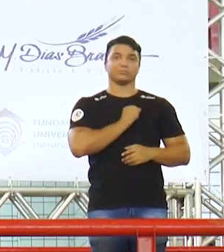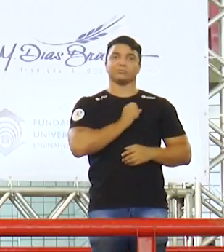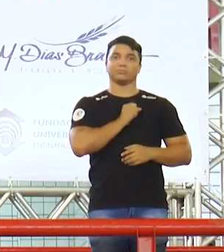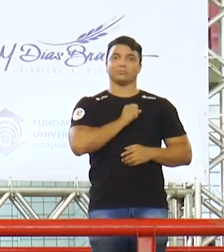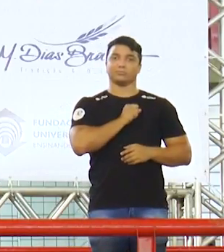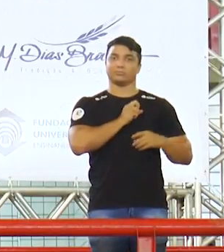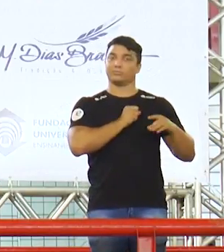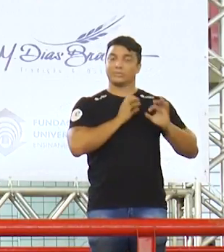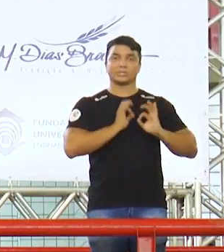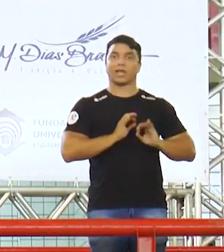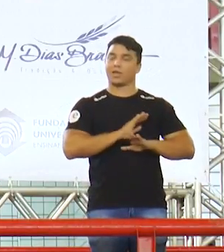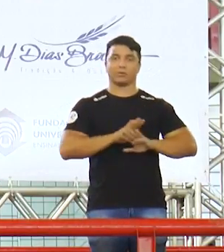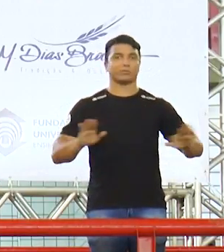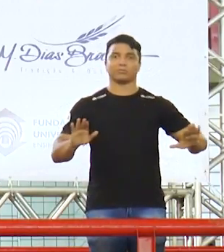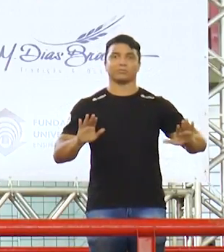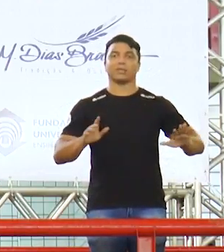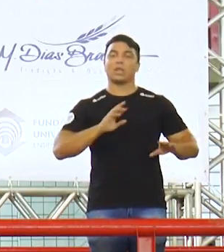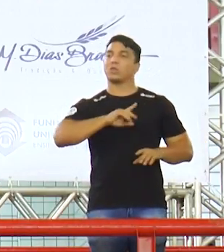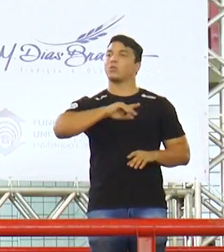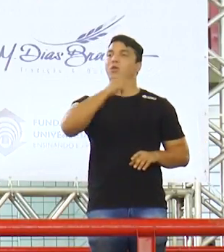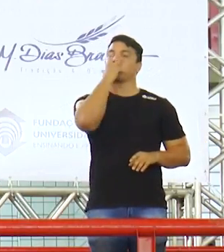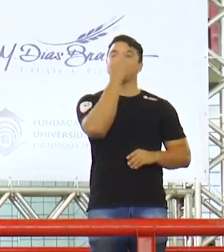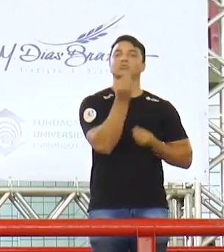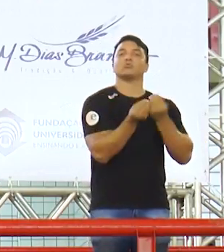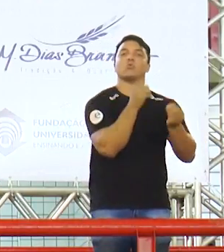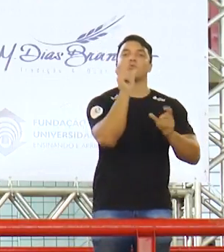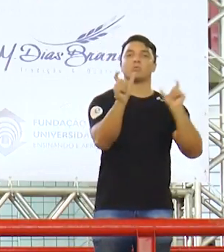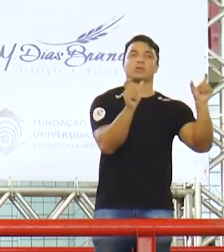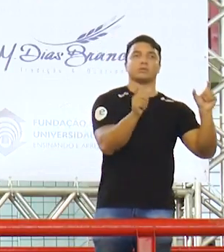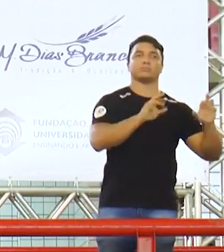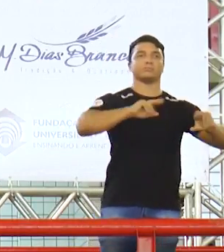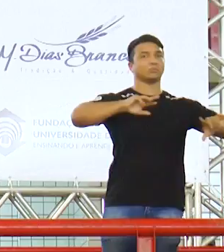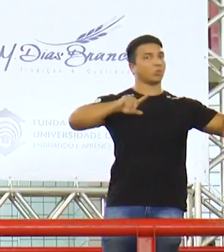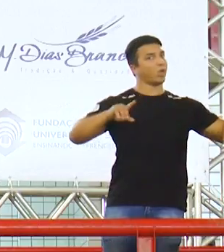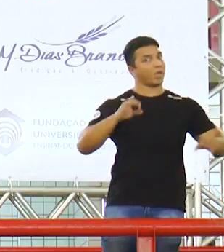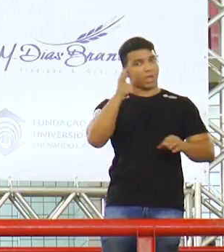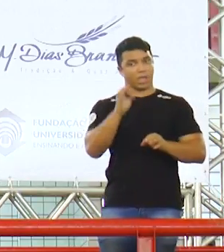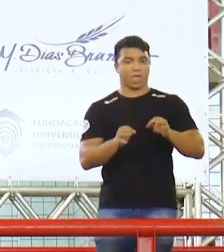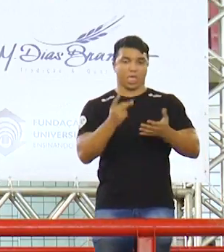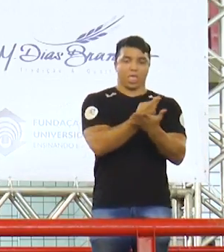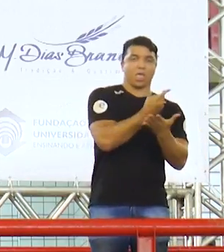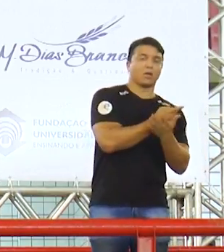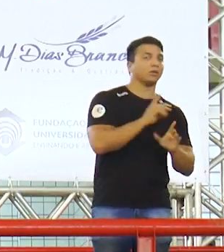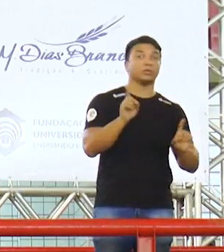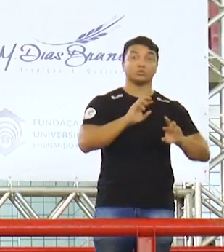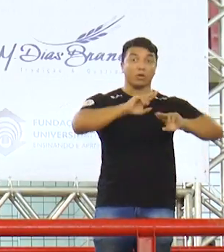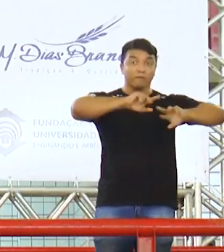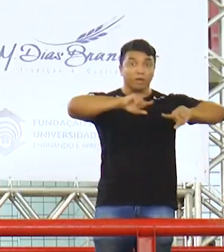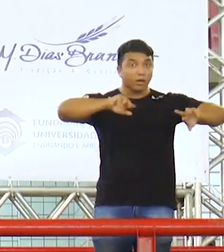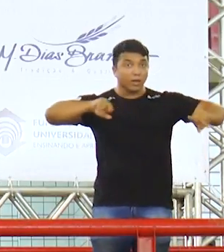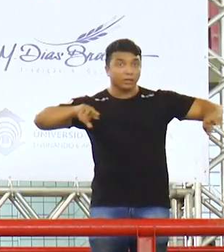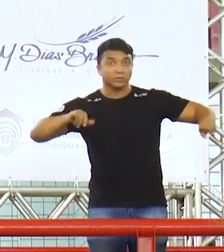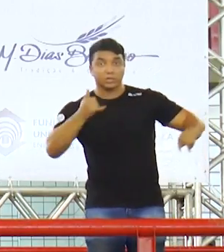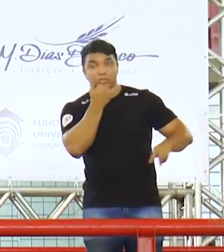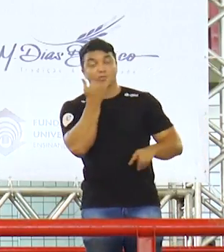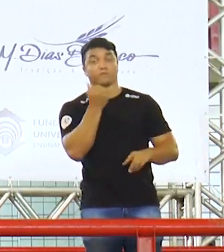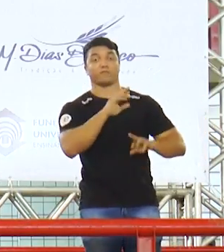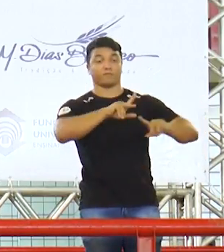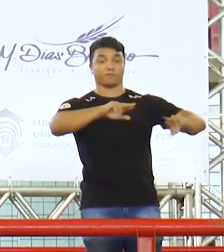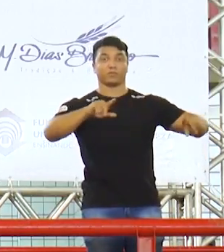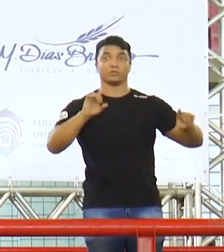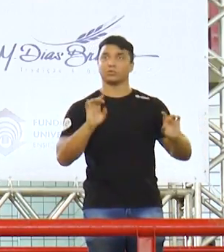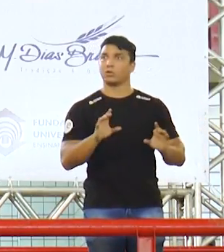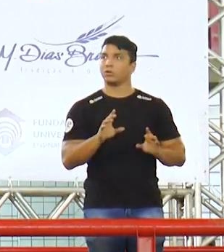peito. A questão aí não é de certo e errado. A questão aí é de variação.